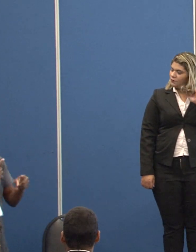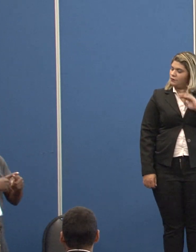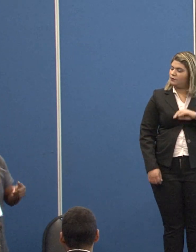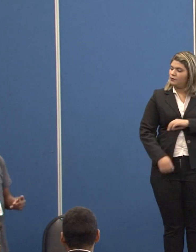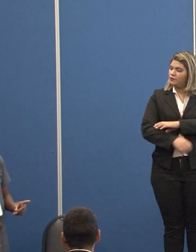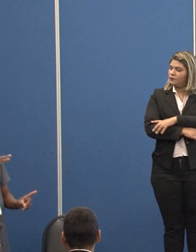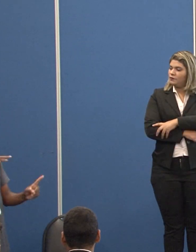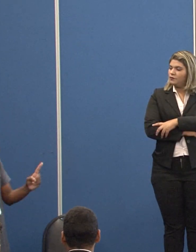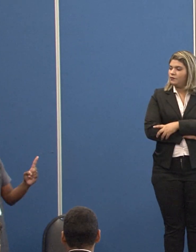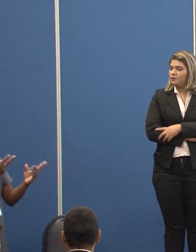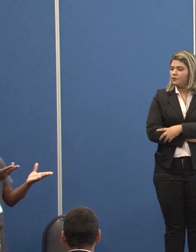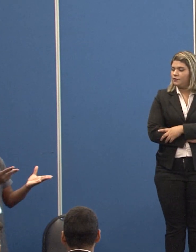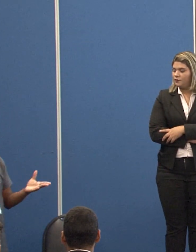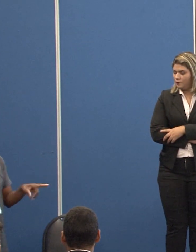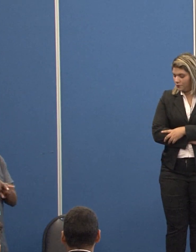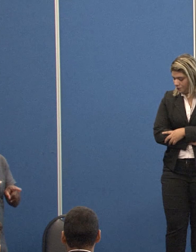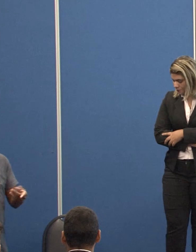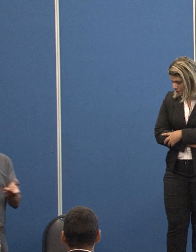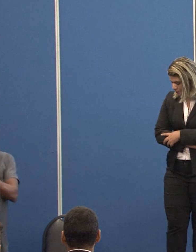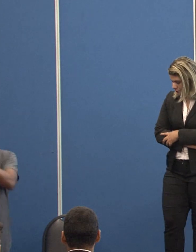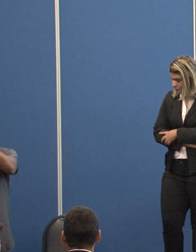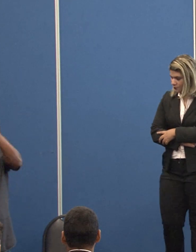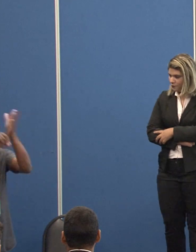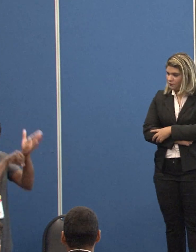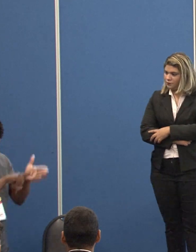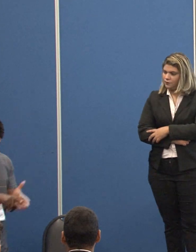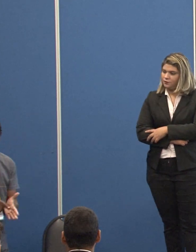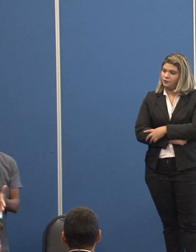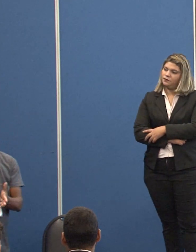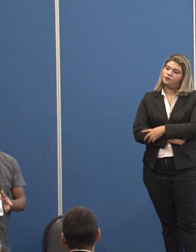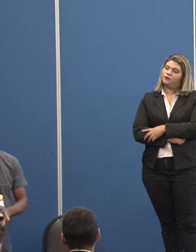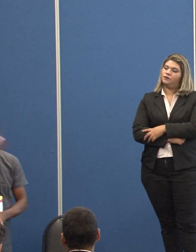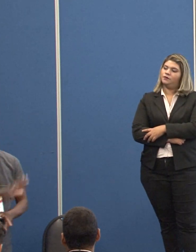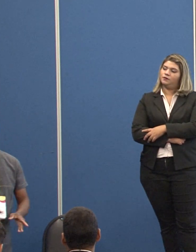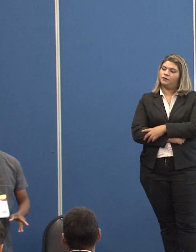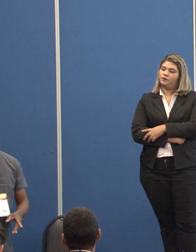Eu gostaria de direcionar a minha questão, né,